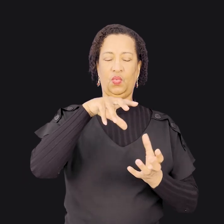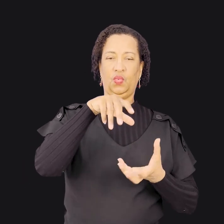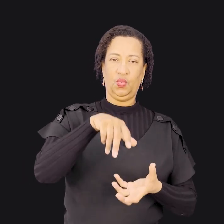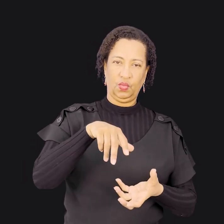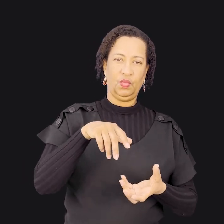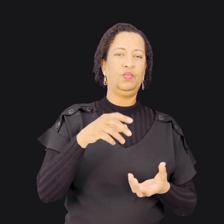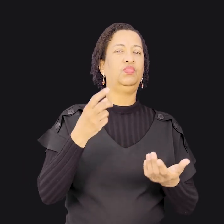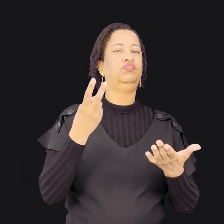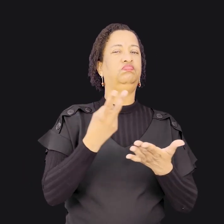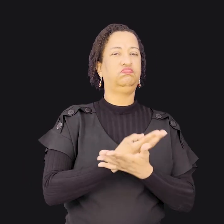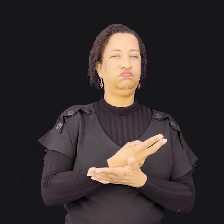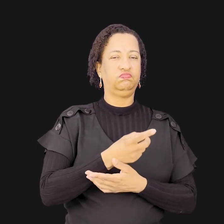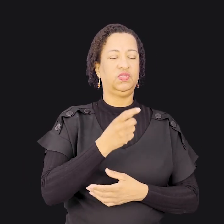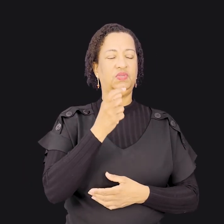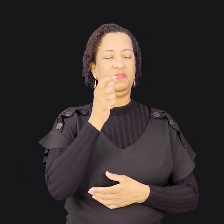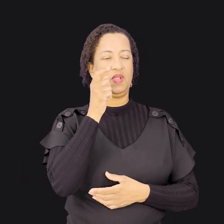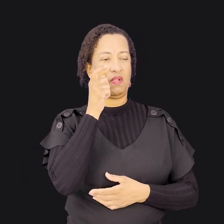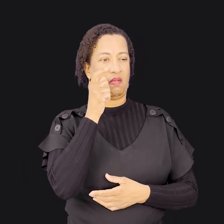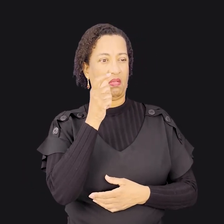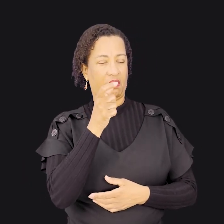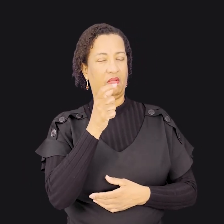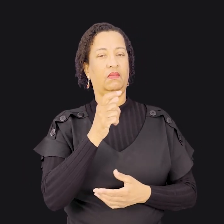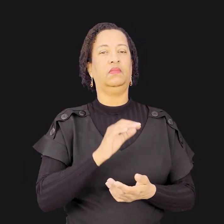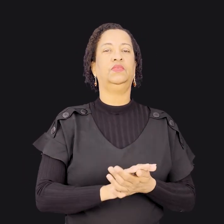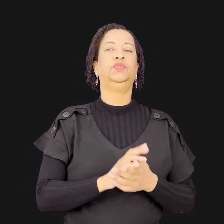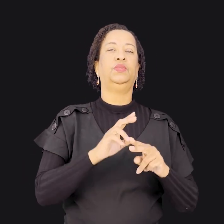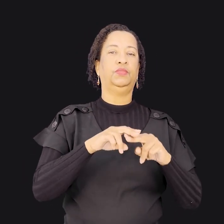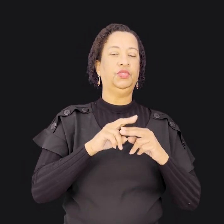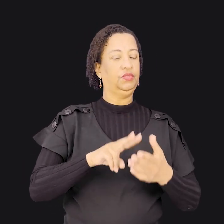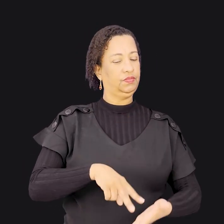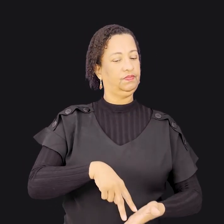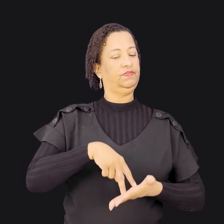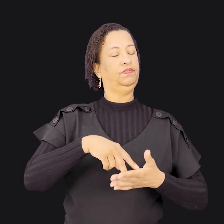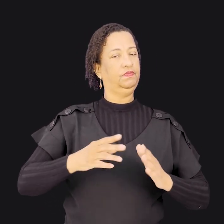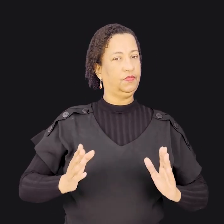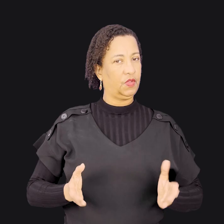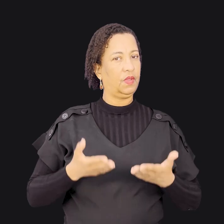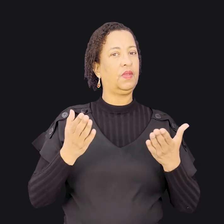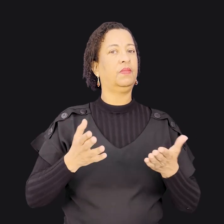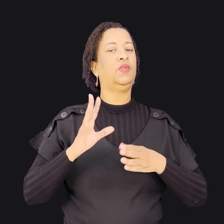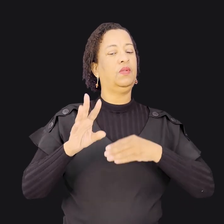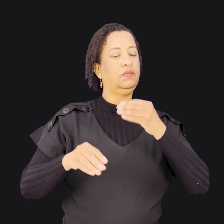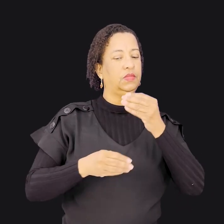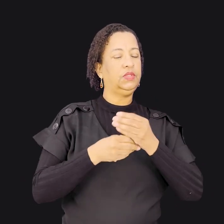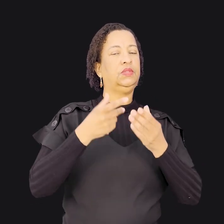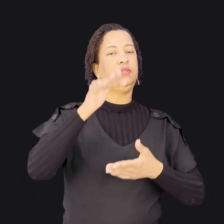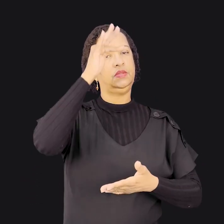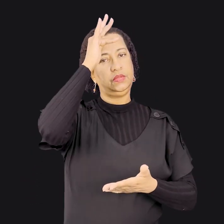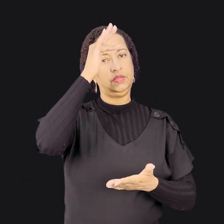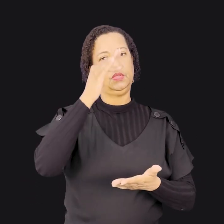mundo, causada pela cobiça. Por isso mesmo, empenhe-se para acrescentar à sua fé a